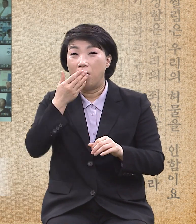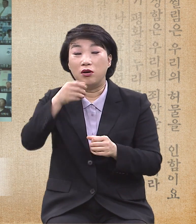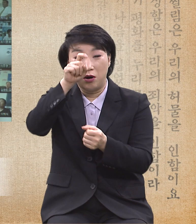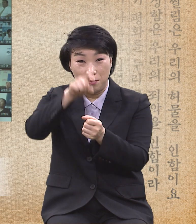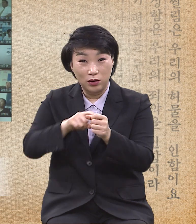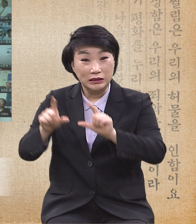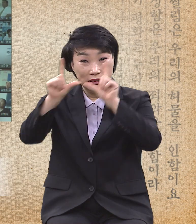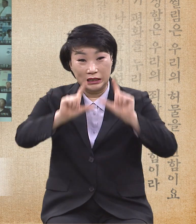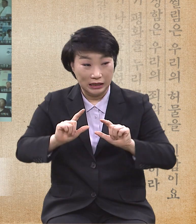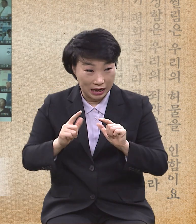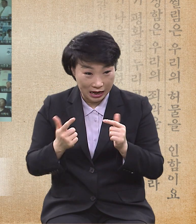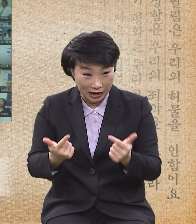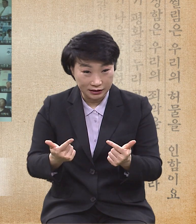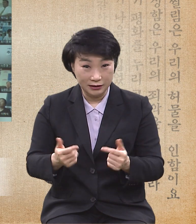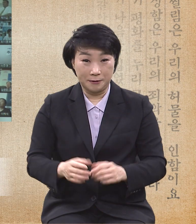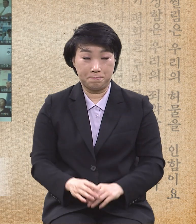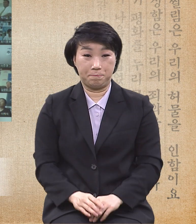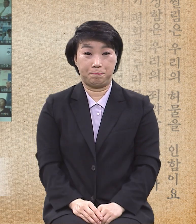떡으로만 살 것이 아니야.